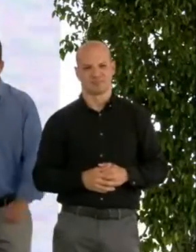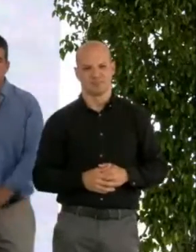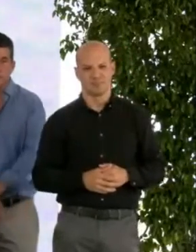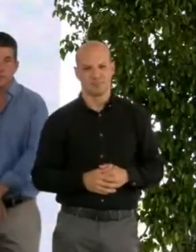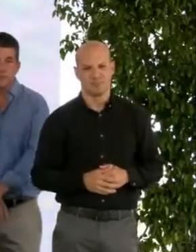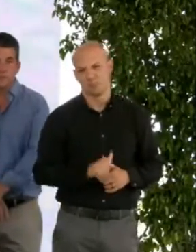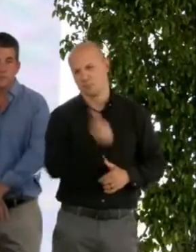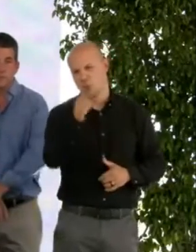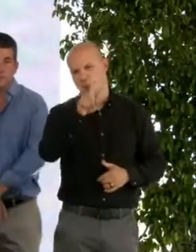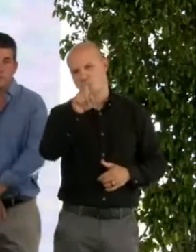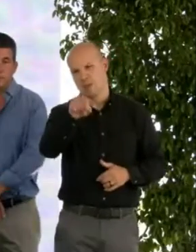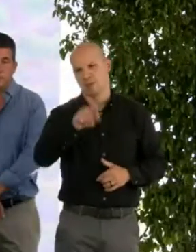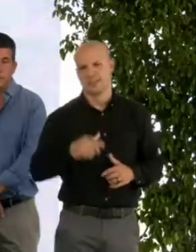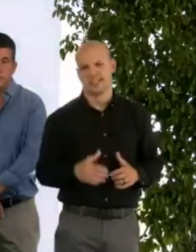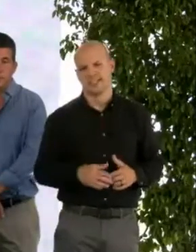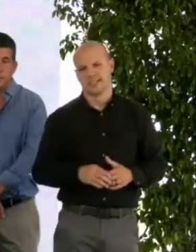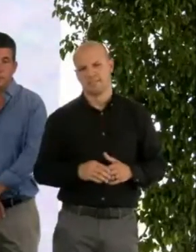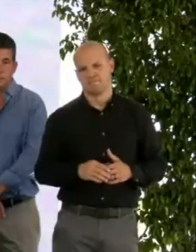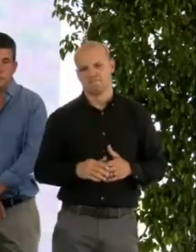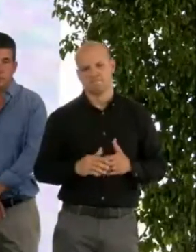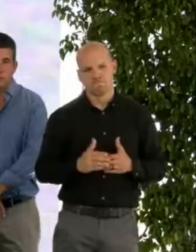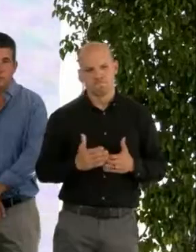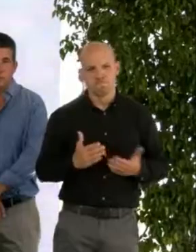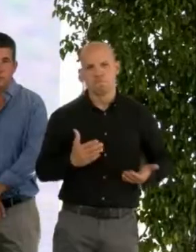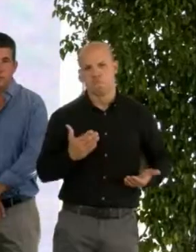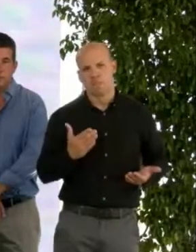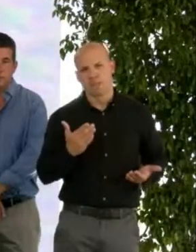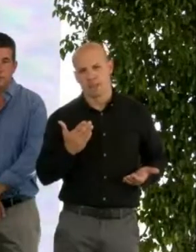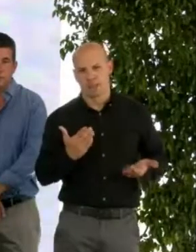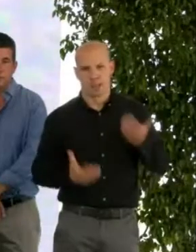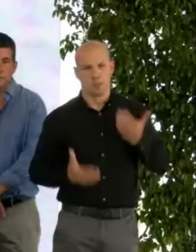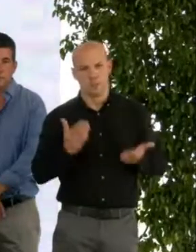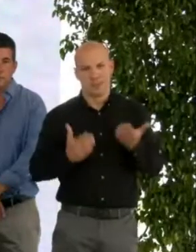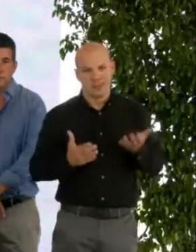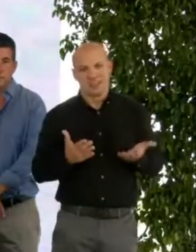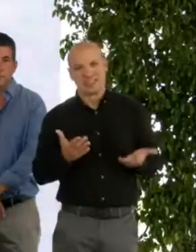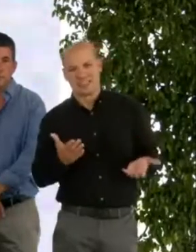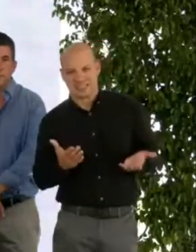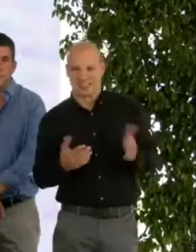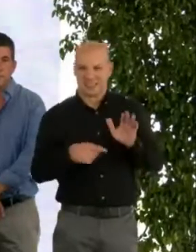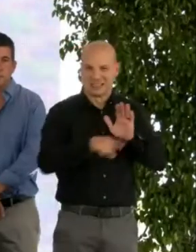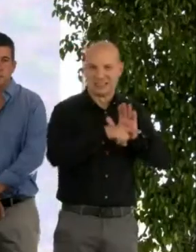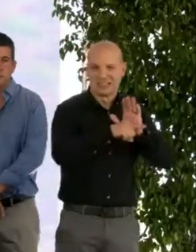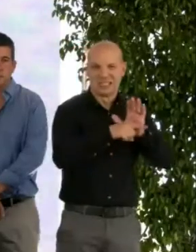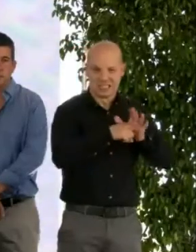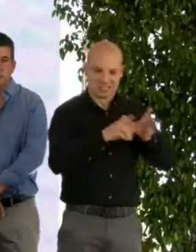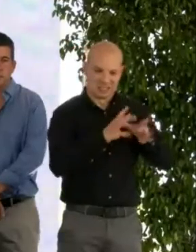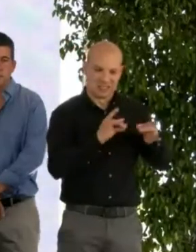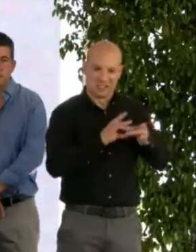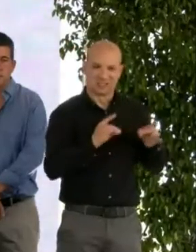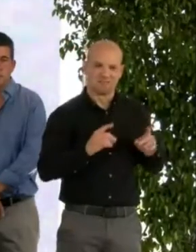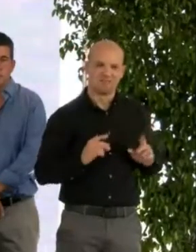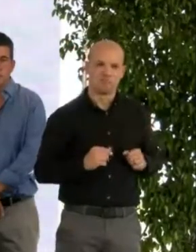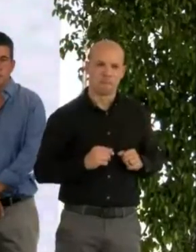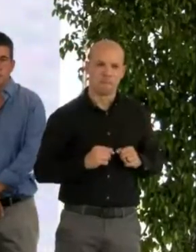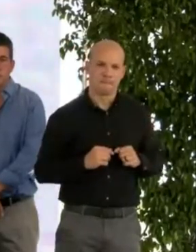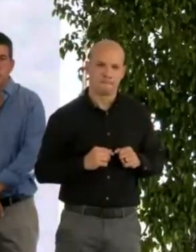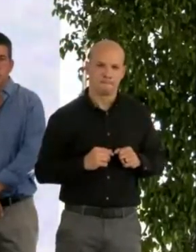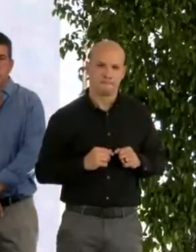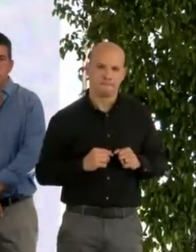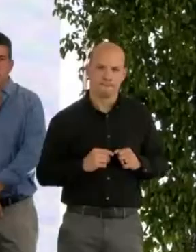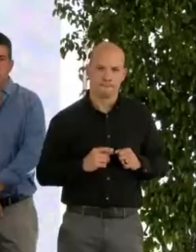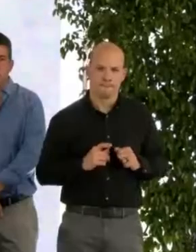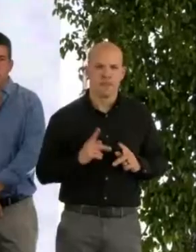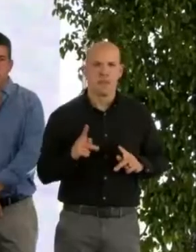Tengo otra, quizás en lo que podría quizás ser un downside, ¿verdad? Los que están fuera con desarrollando